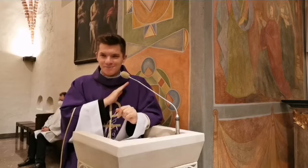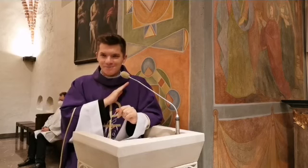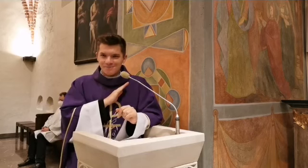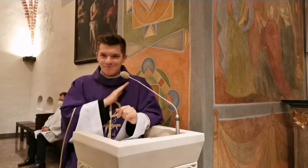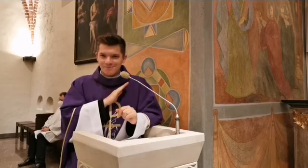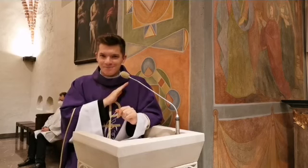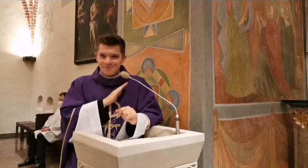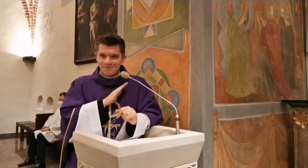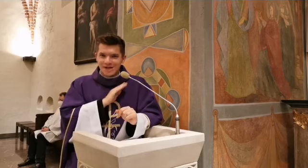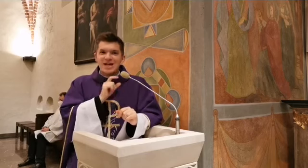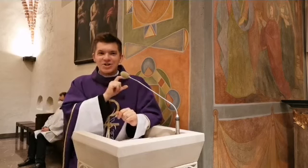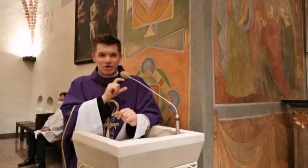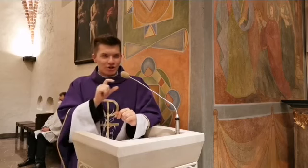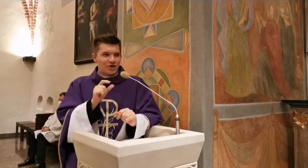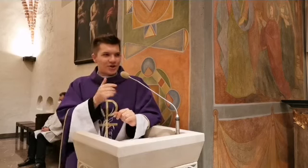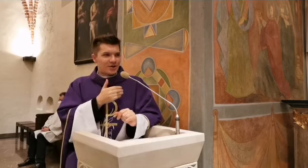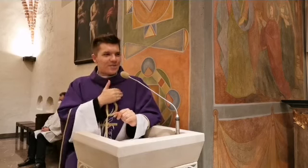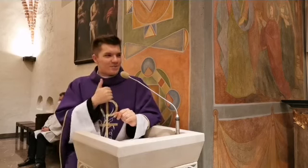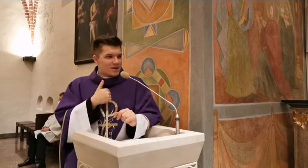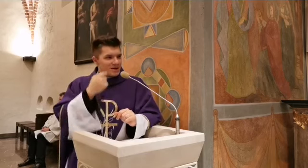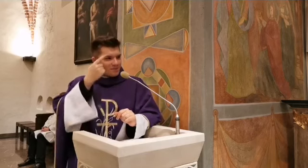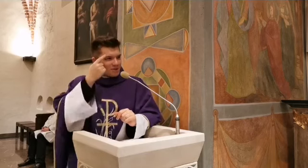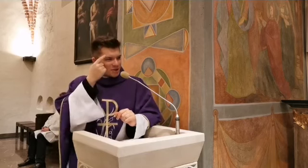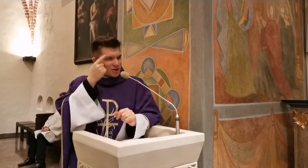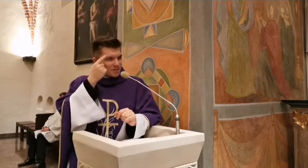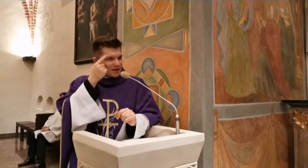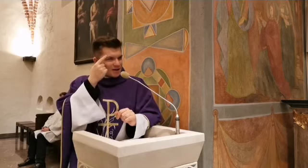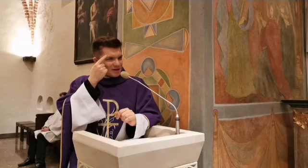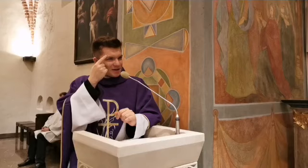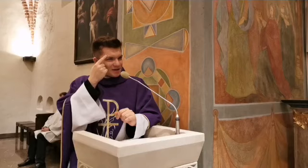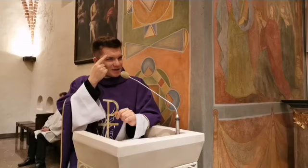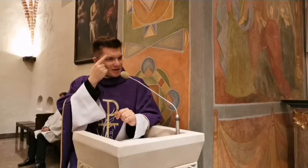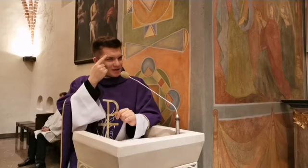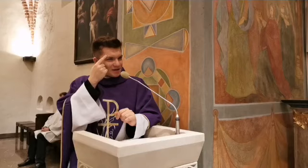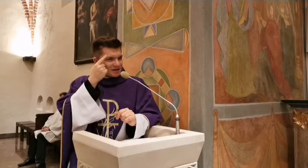śmierci. Czy my myślimy